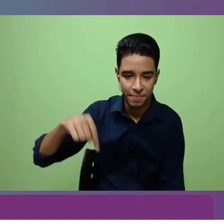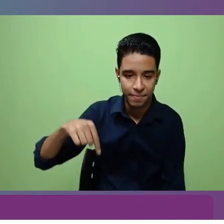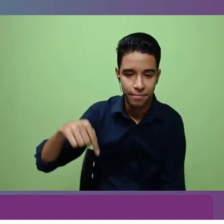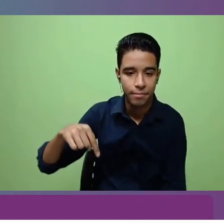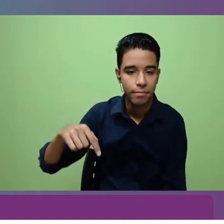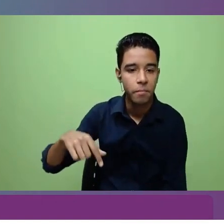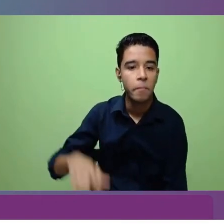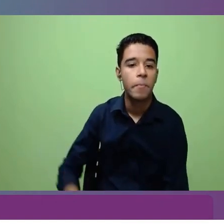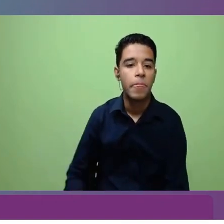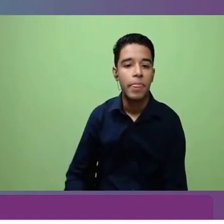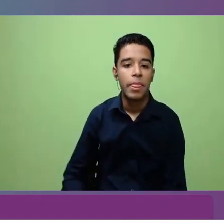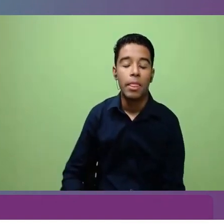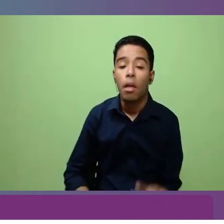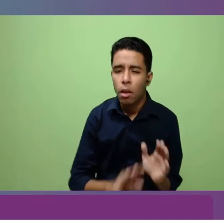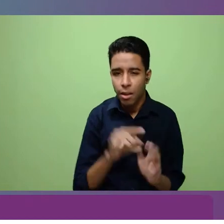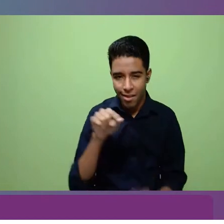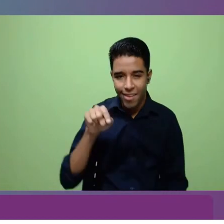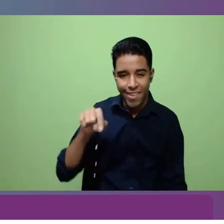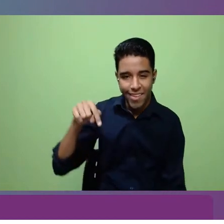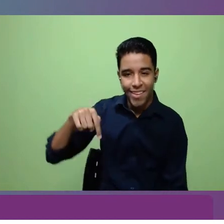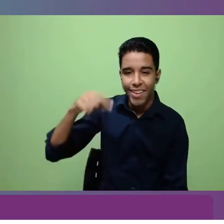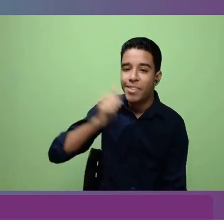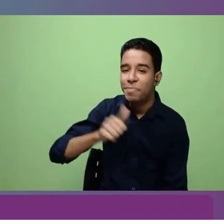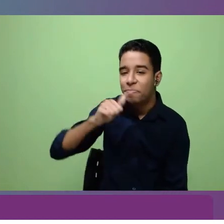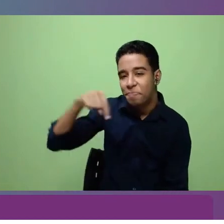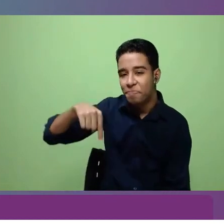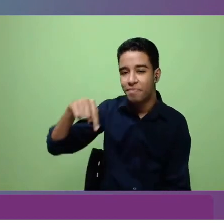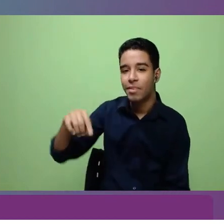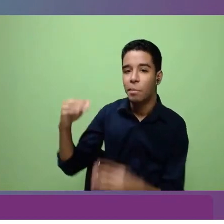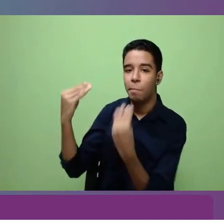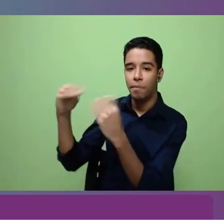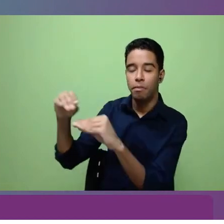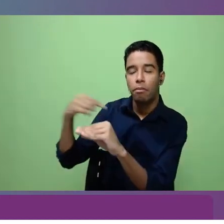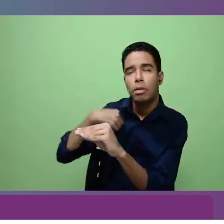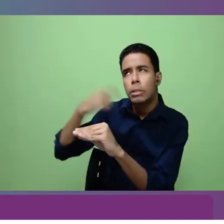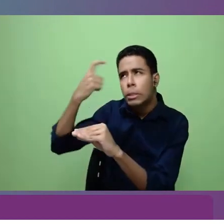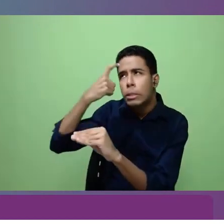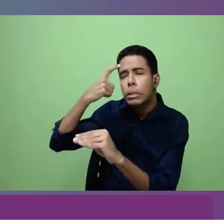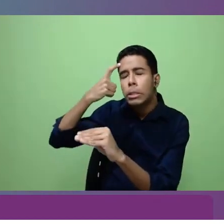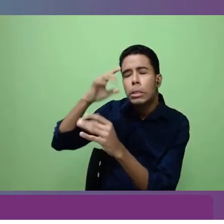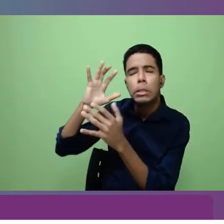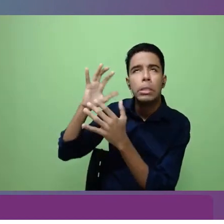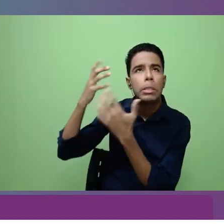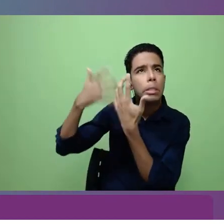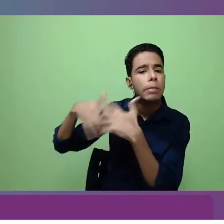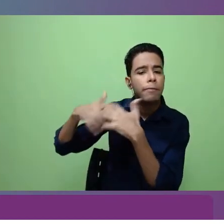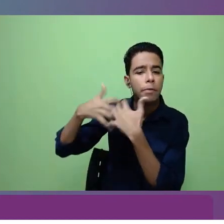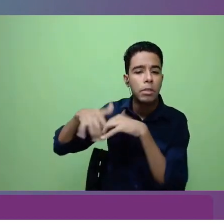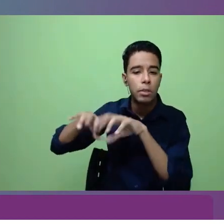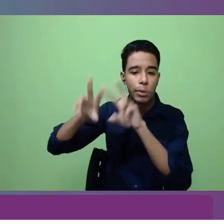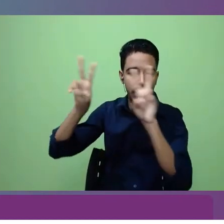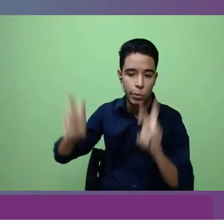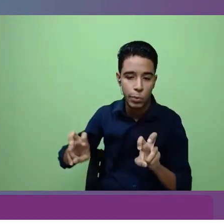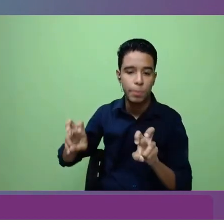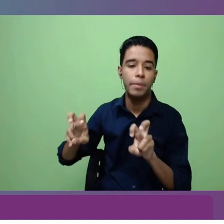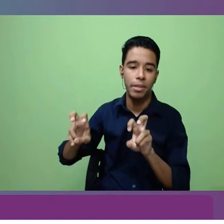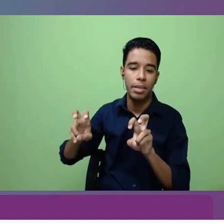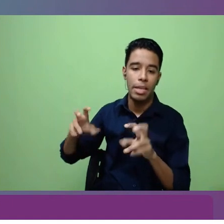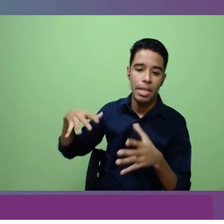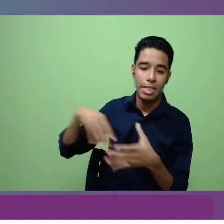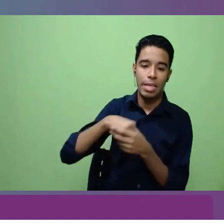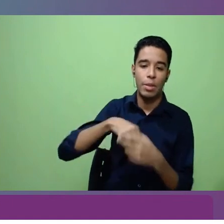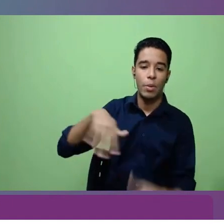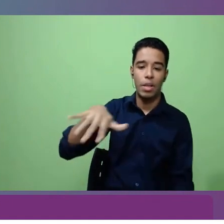foi que me fez repensar um curso de procedimentos técnicos da tradução. Deixo aqui registrado meu abraço especial para a